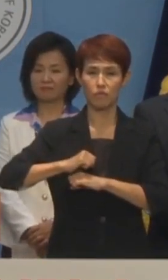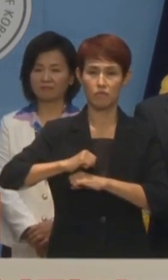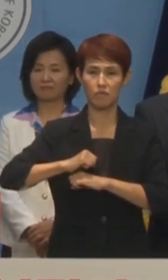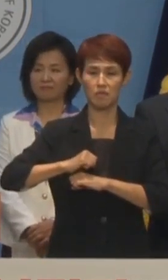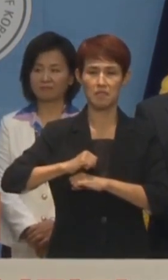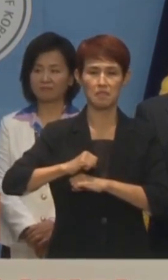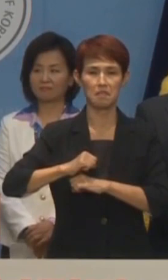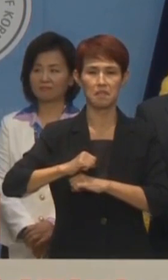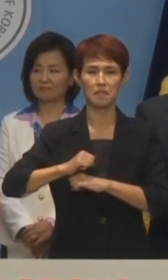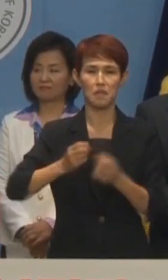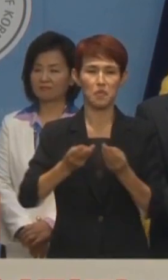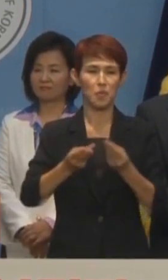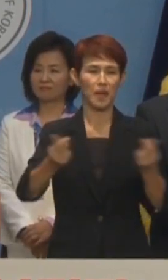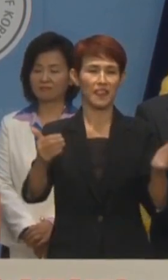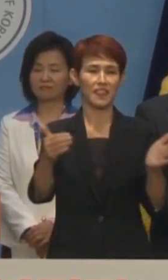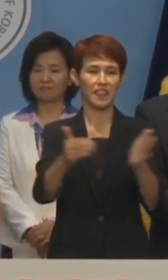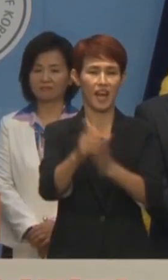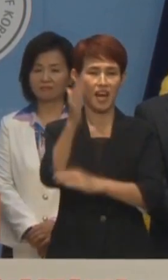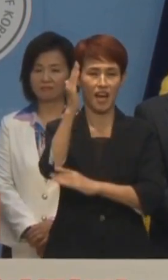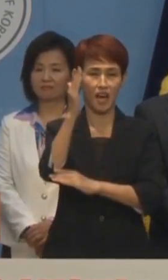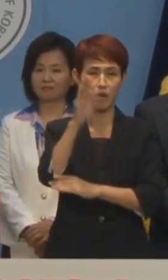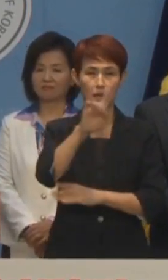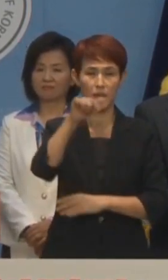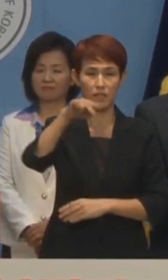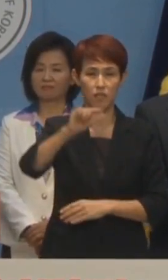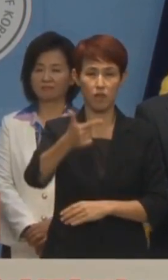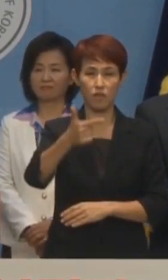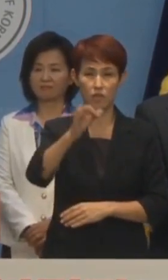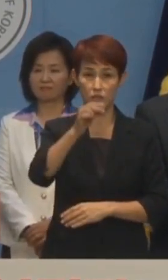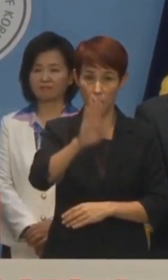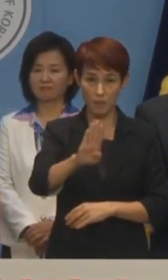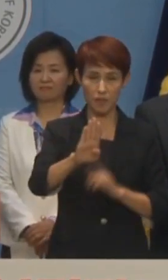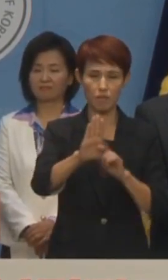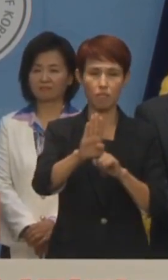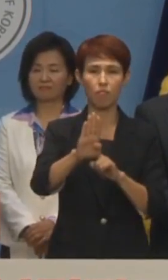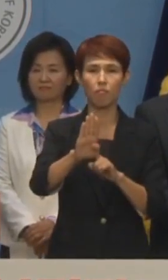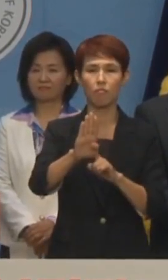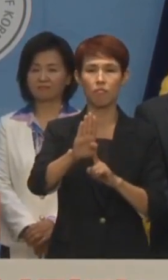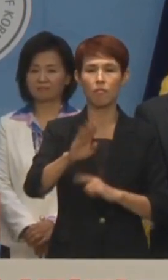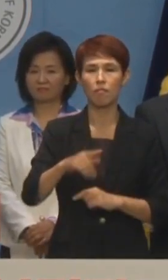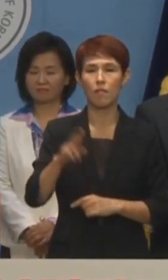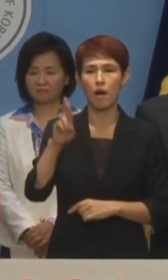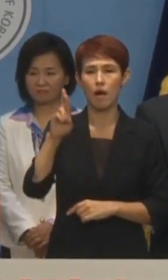백선엽이 자기가 몸담았던 ROTC를 창설했다는 이유로